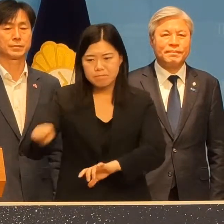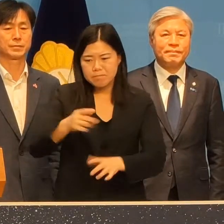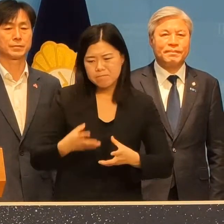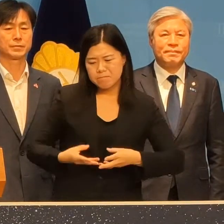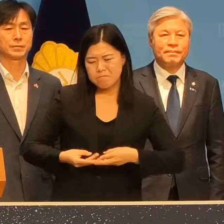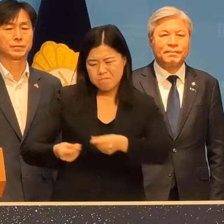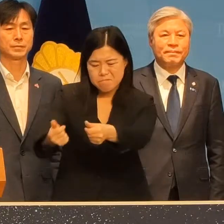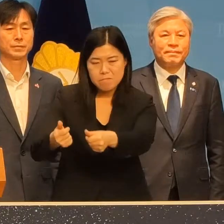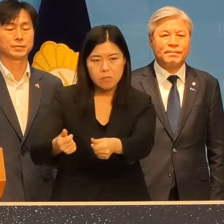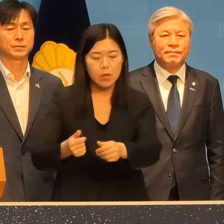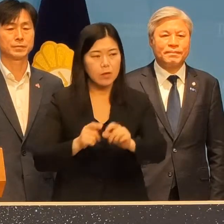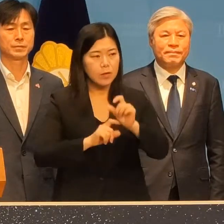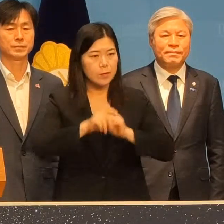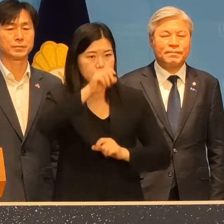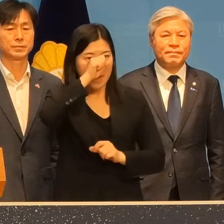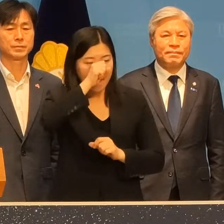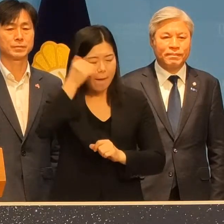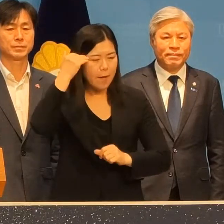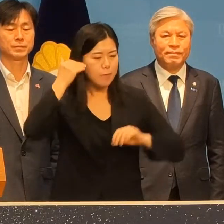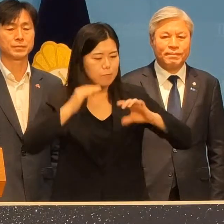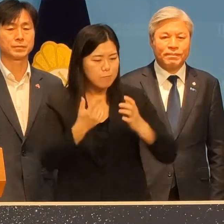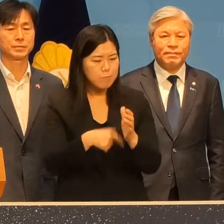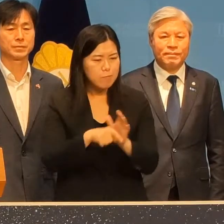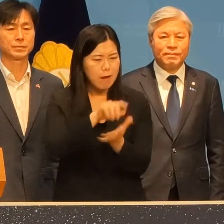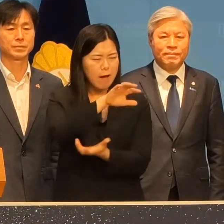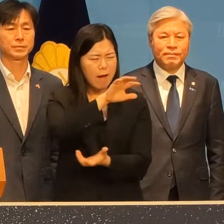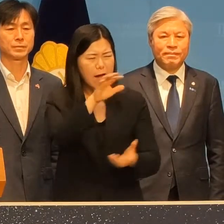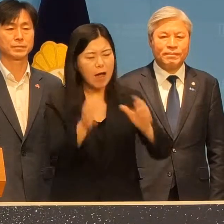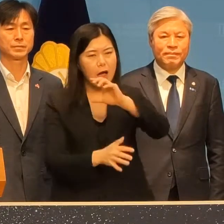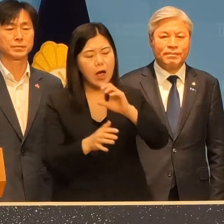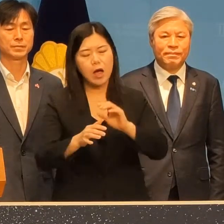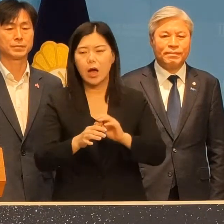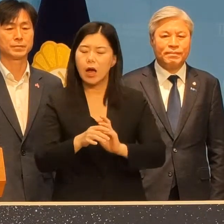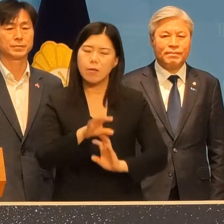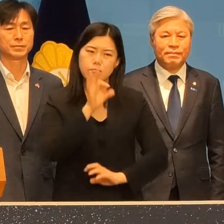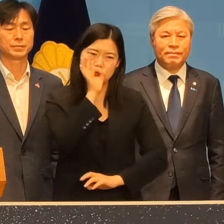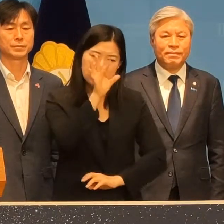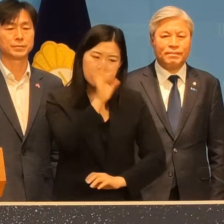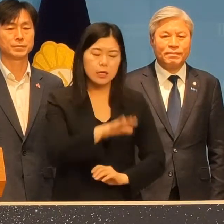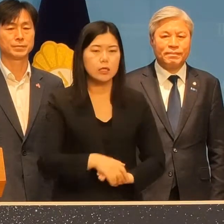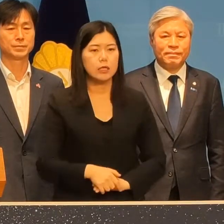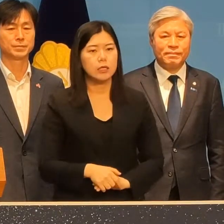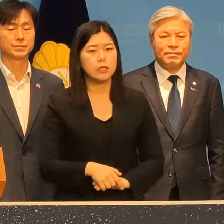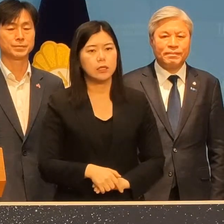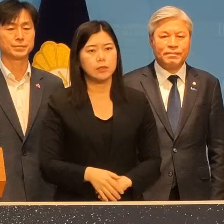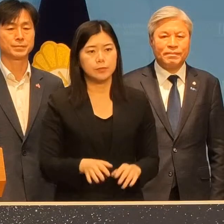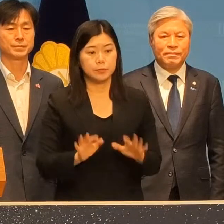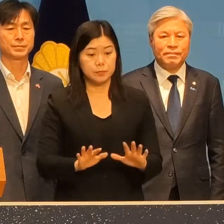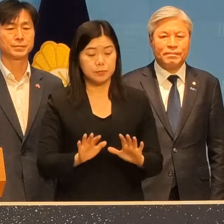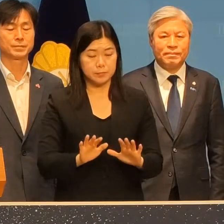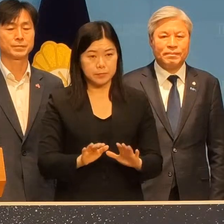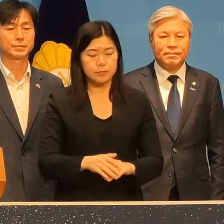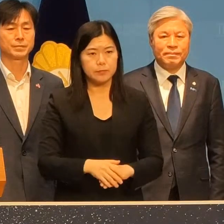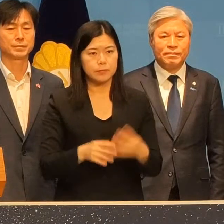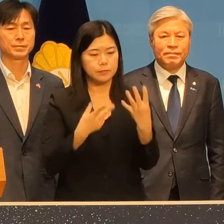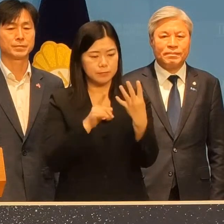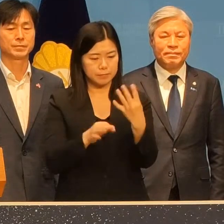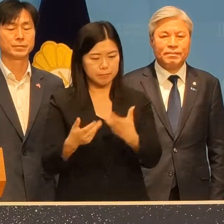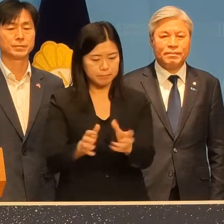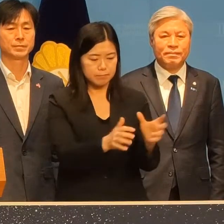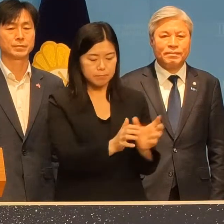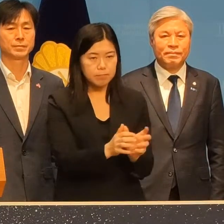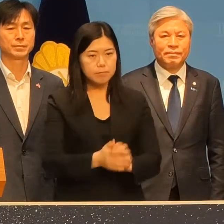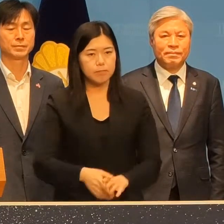청산도, 더 좋은 대한민국을 위한 사회 대개혁도 실패할 수 있습니다. 오늘 개혁진보 4당은